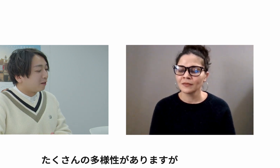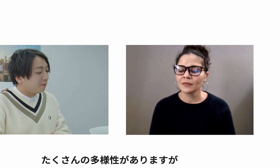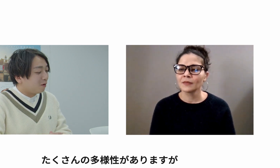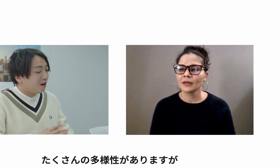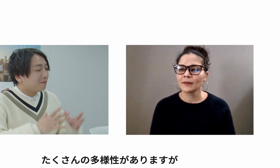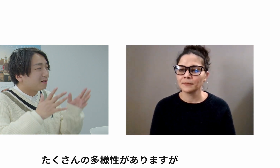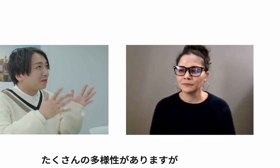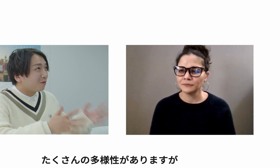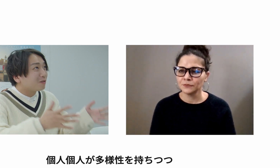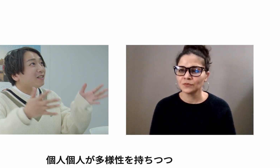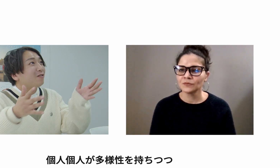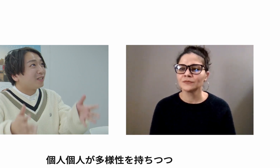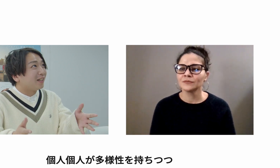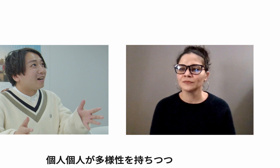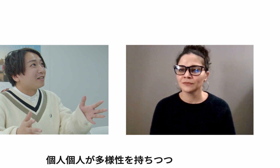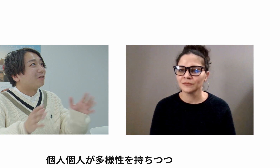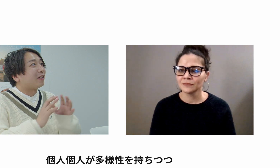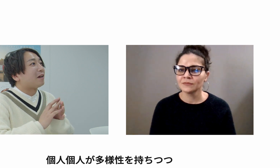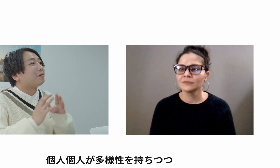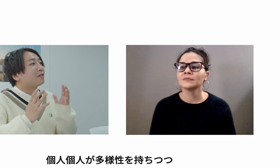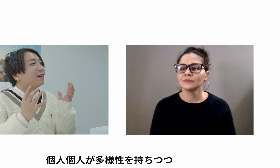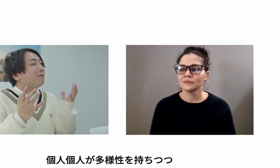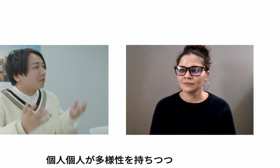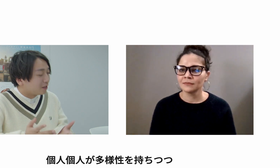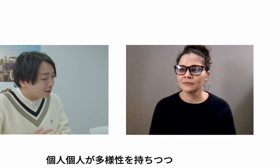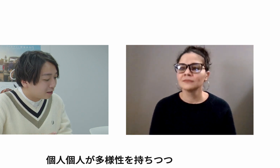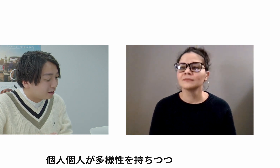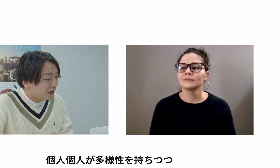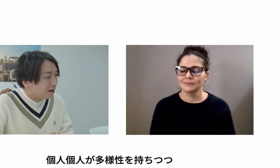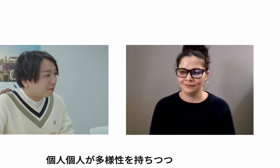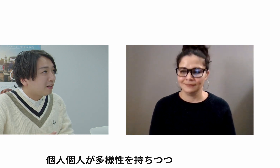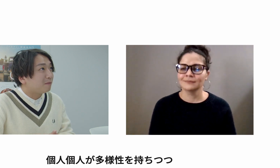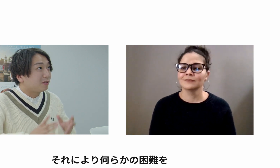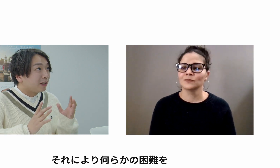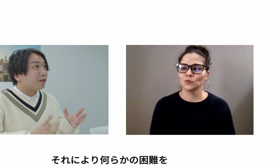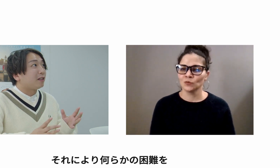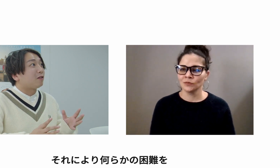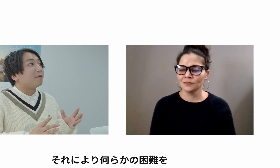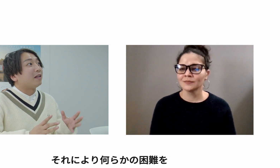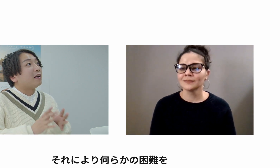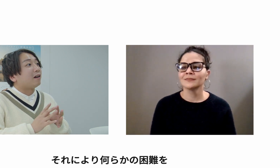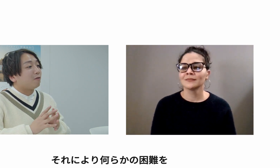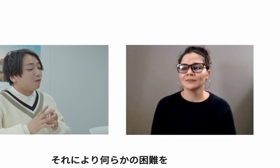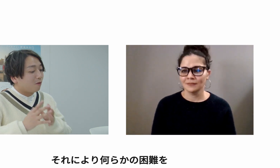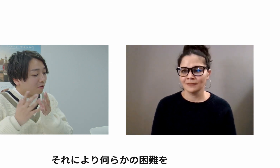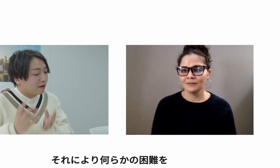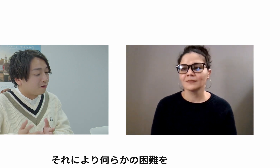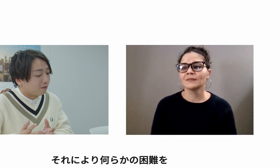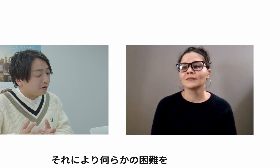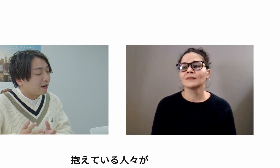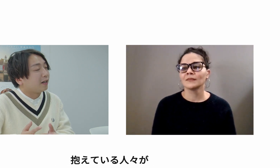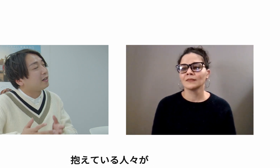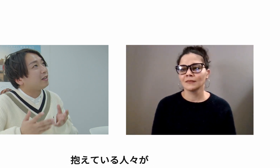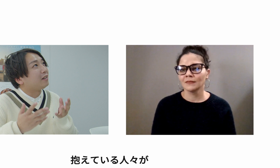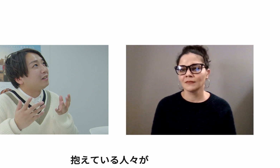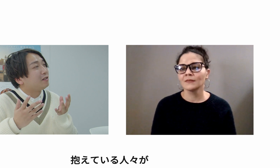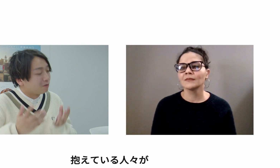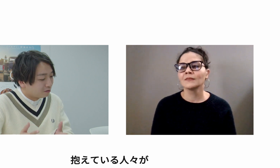ども、それ個人個人がそういった多様性を持ちつつ、またそれによって例えば何らかのこう困難を抱えていたりする